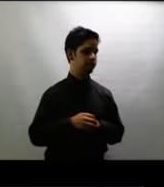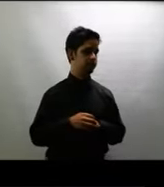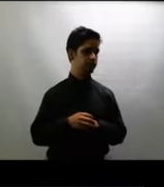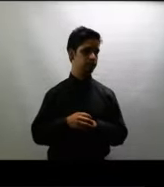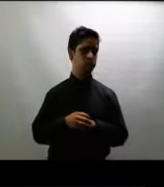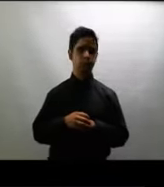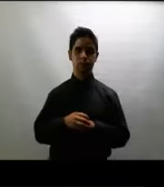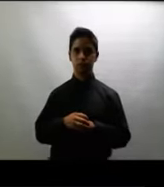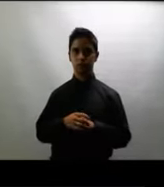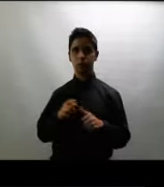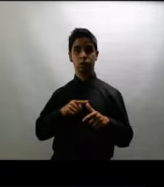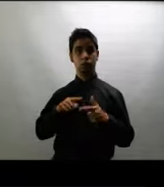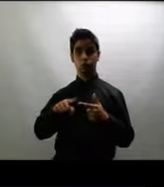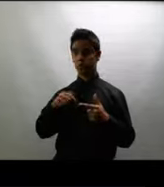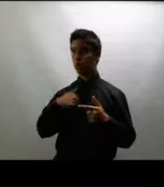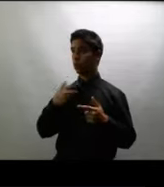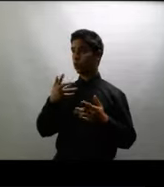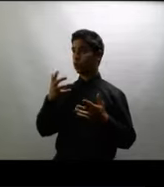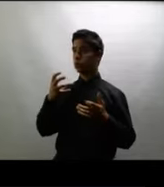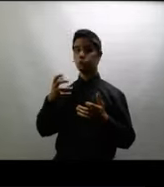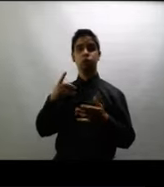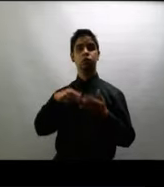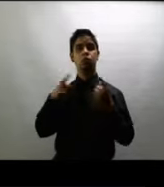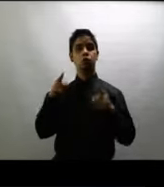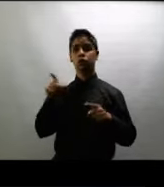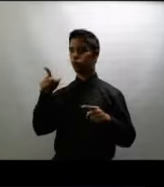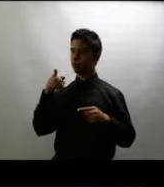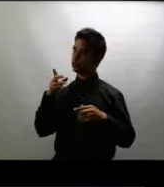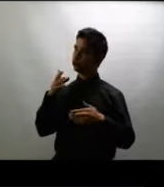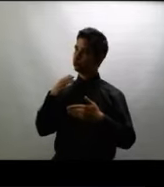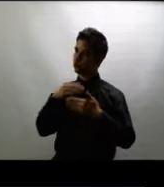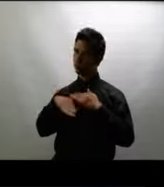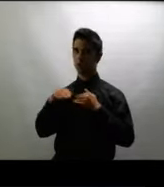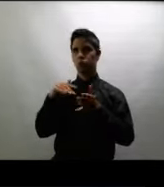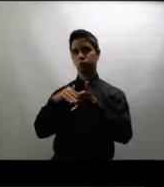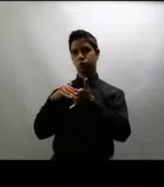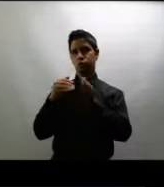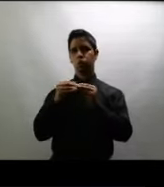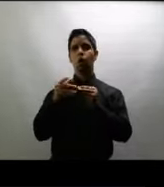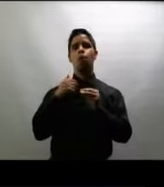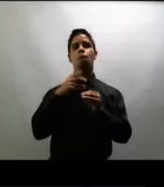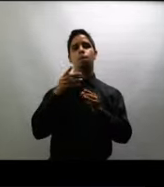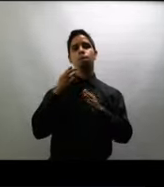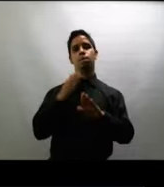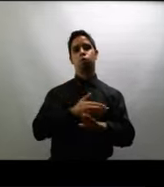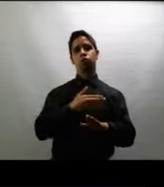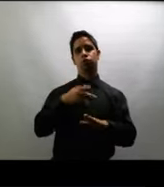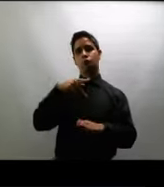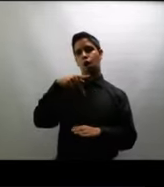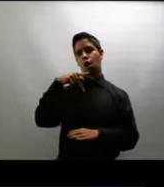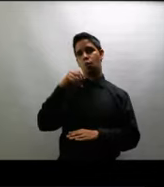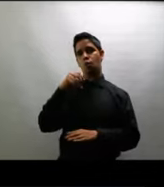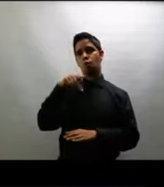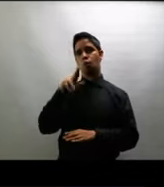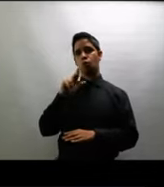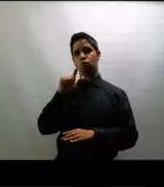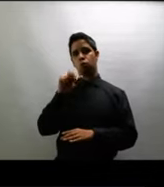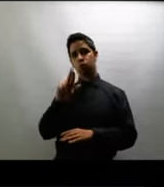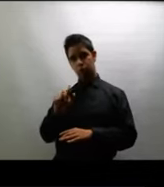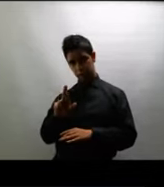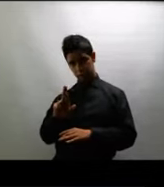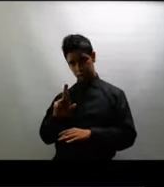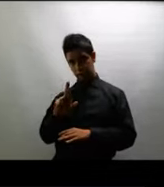Entonces, yo digo, yo quiero, y me metí a estudiar entonces música popular, jazz. Ajá. Como